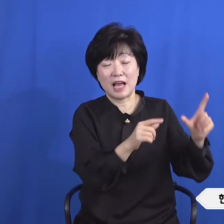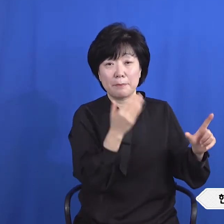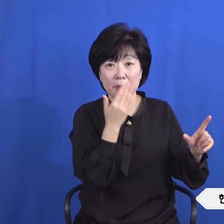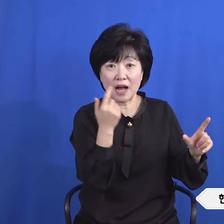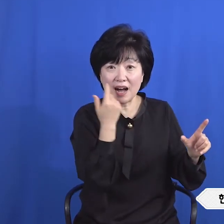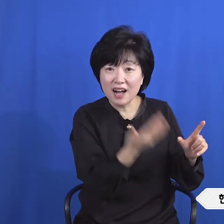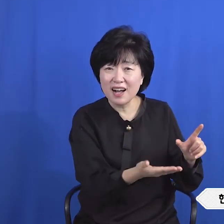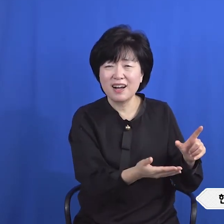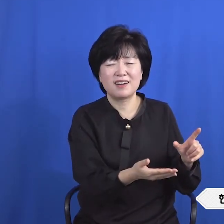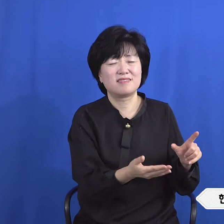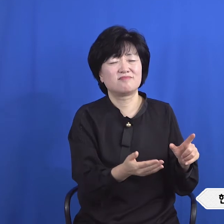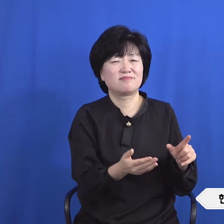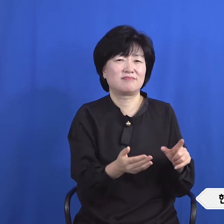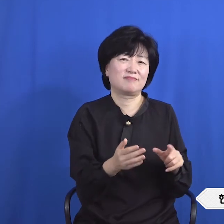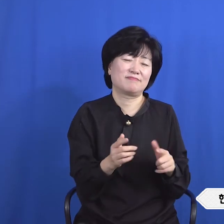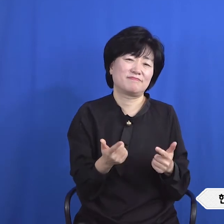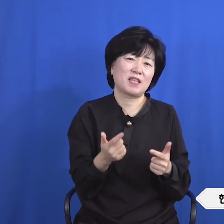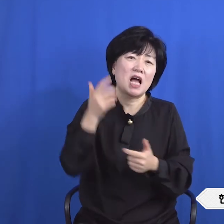수 있겠습니까?